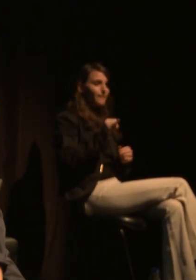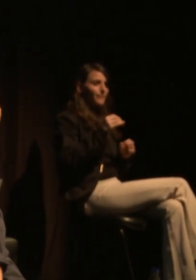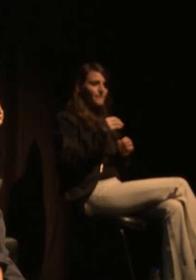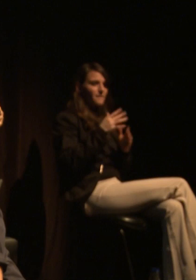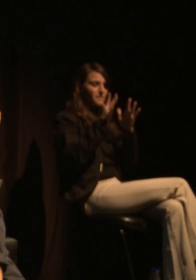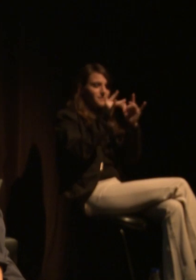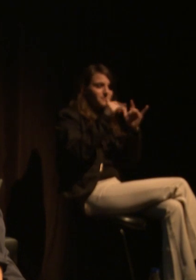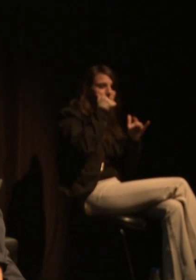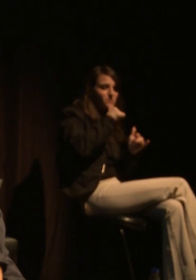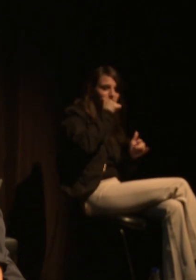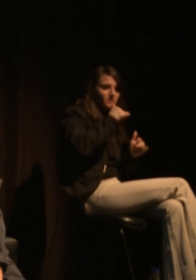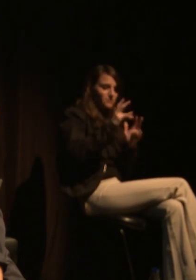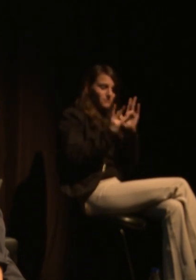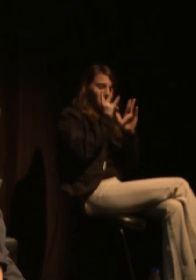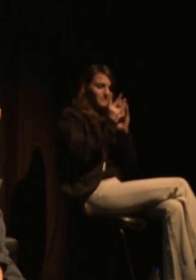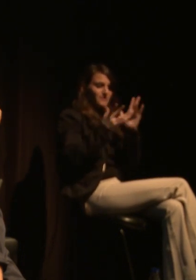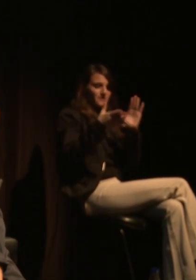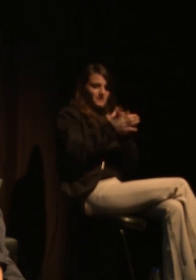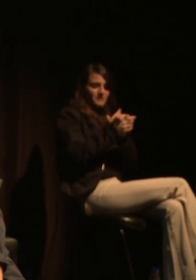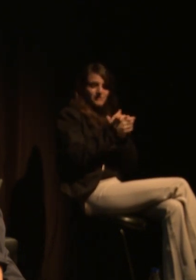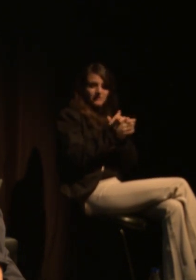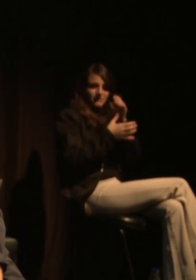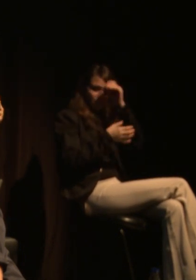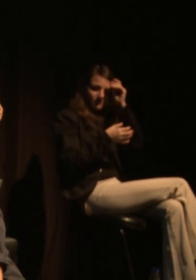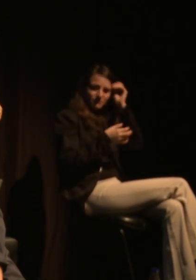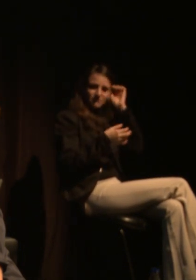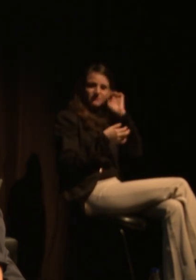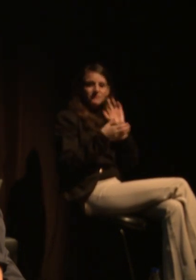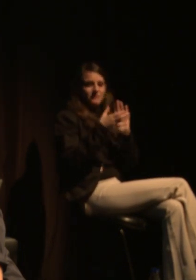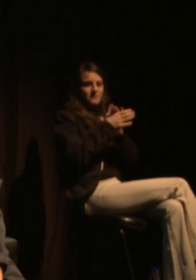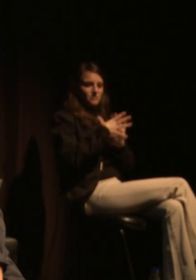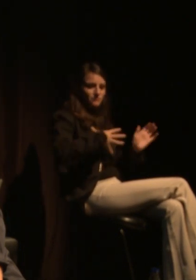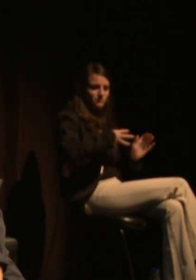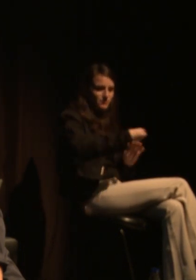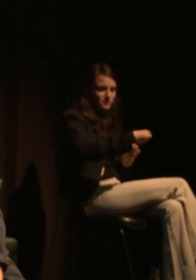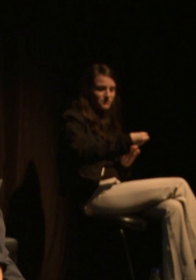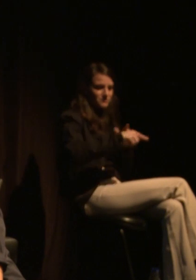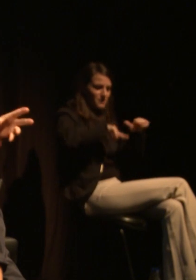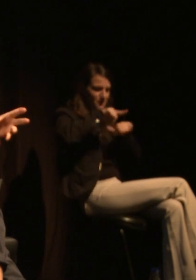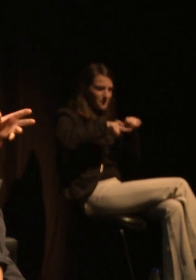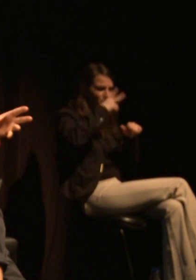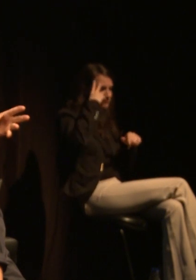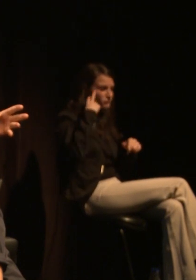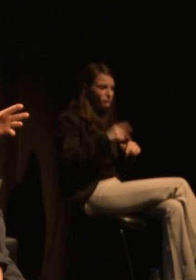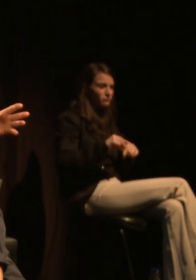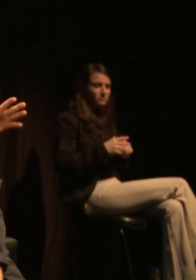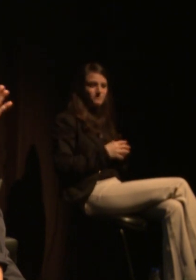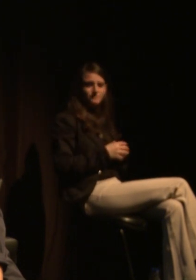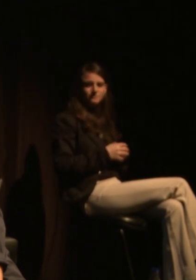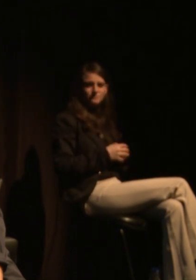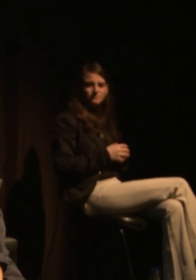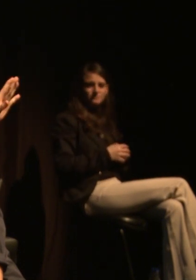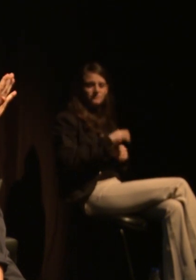uma menina, eu ia noivar, e noivado eu teria que casar, e eu ia ter filho, eu ia ter que trabalhar, e ia ficar lá.